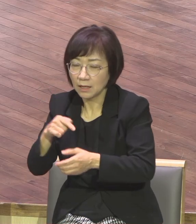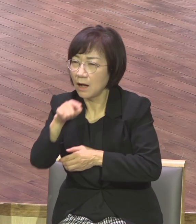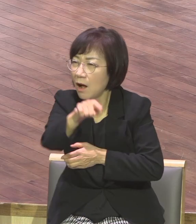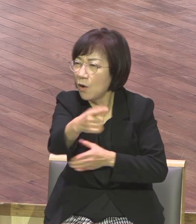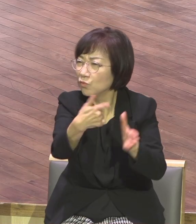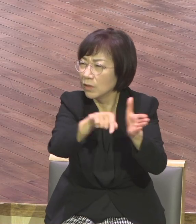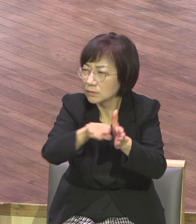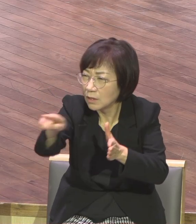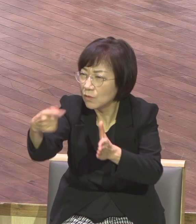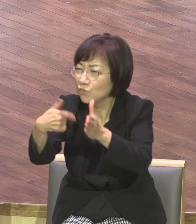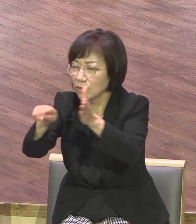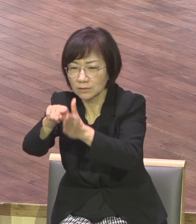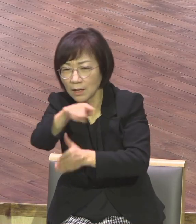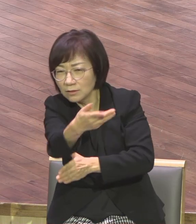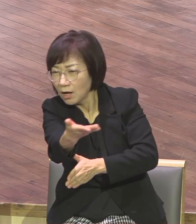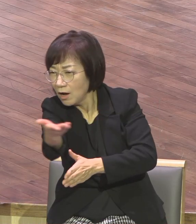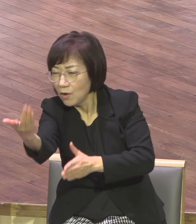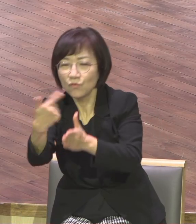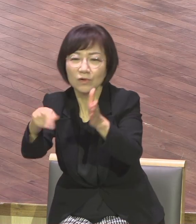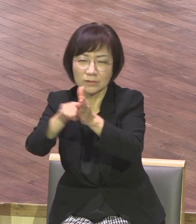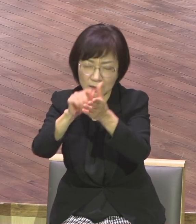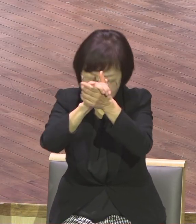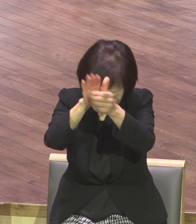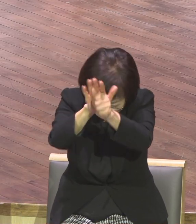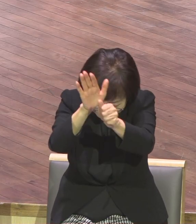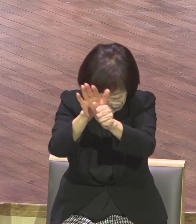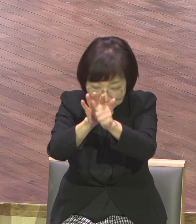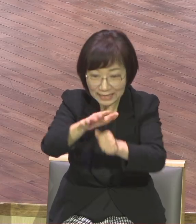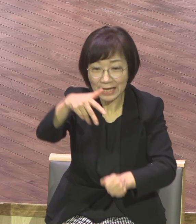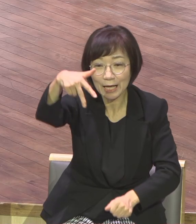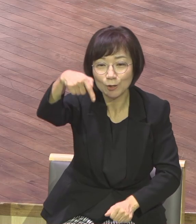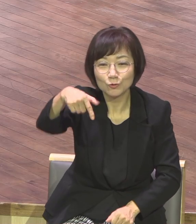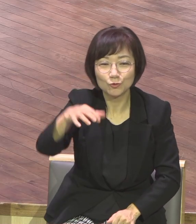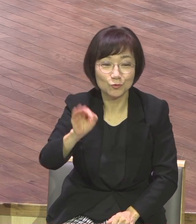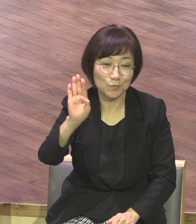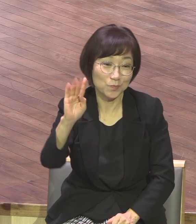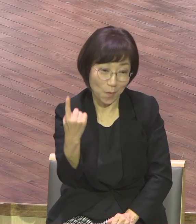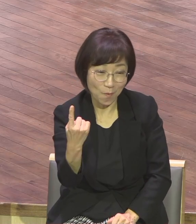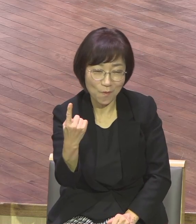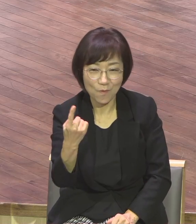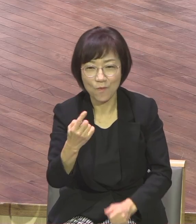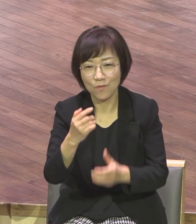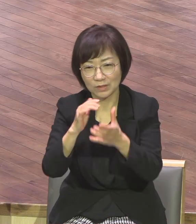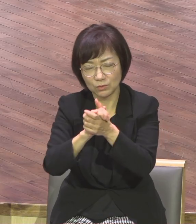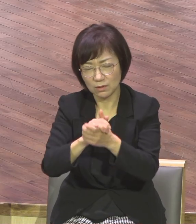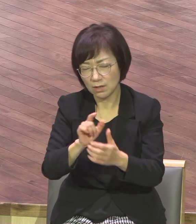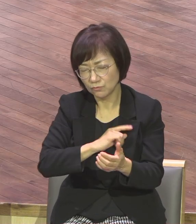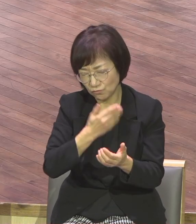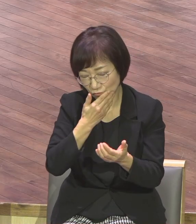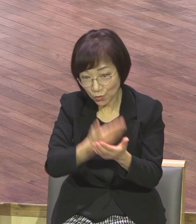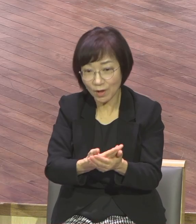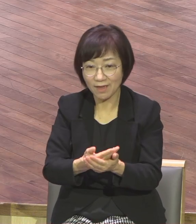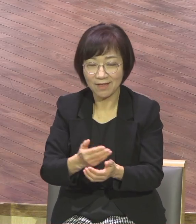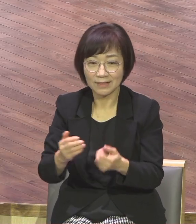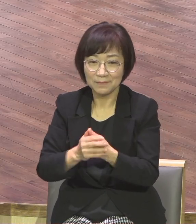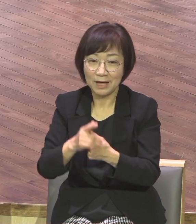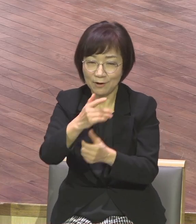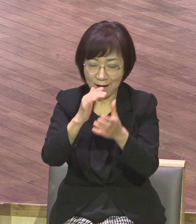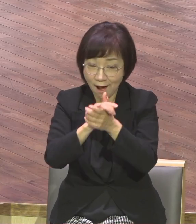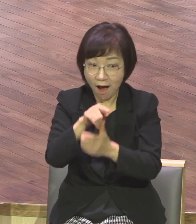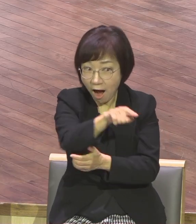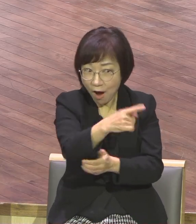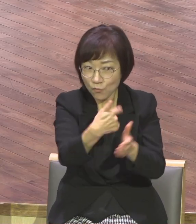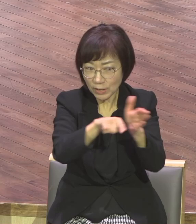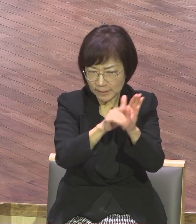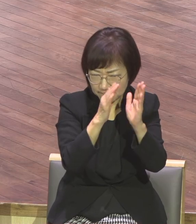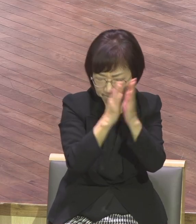다른 영혼을 위해서, 다른 직분자를 위해서 기도하는 그 최고 기도거든요. 하나님 그걸 가장 기뻐해 봤거든요. 남을 위해